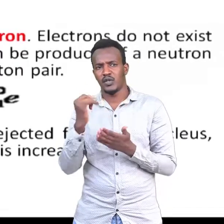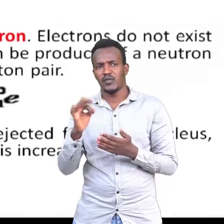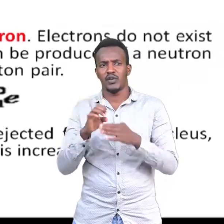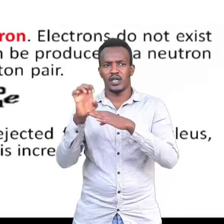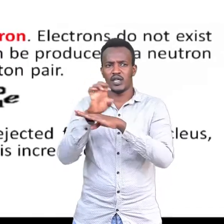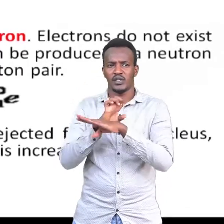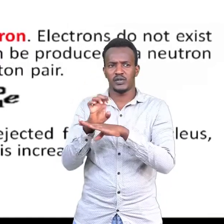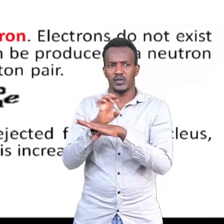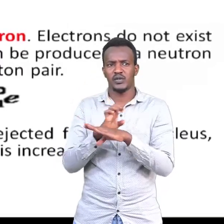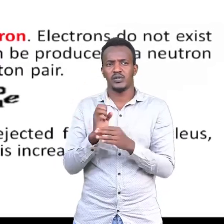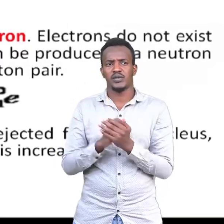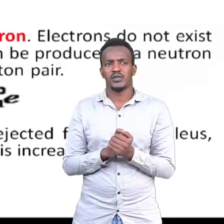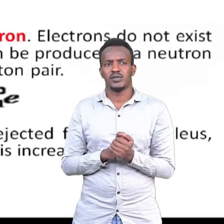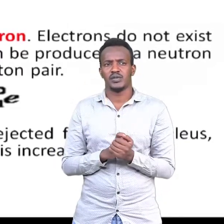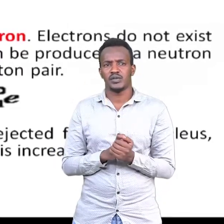electron